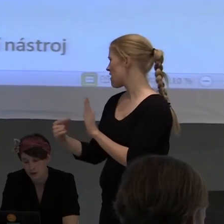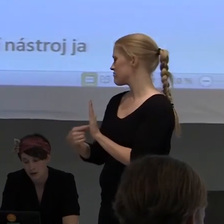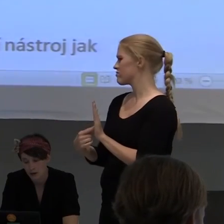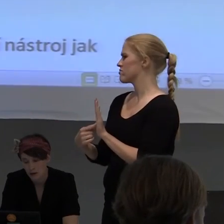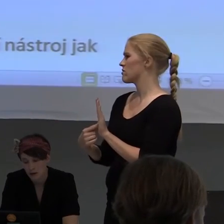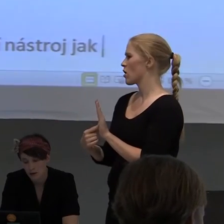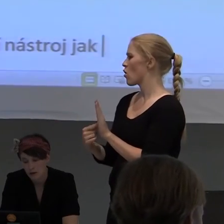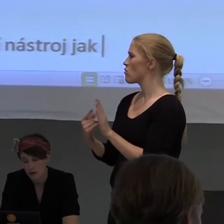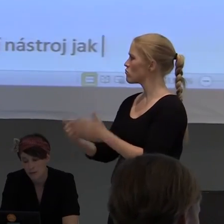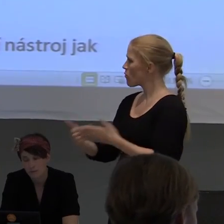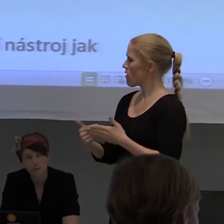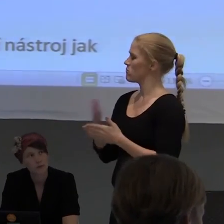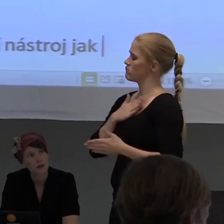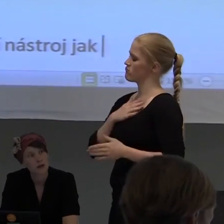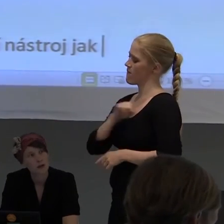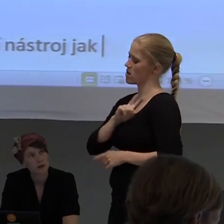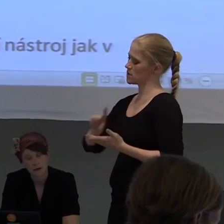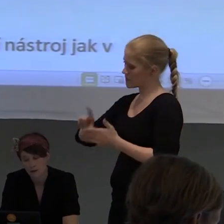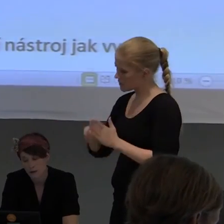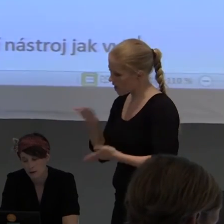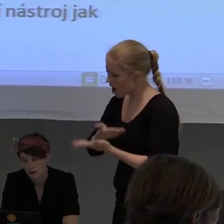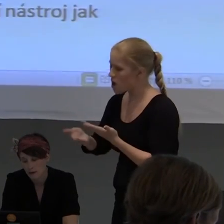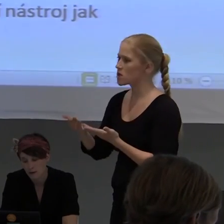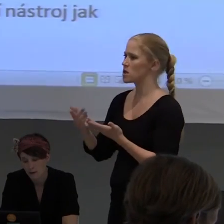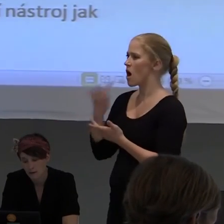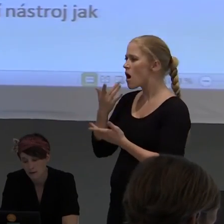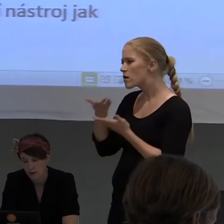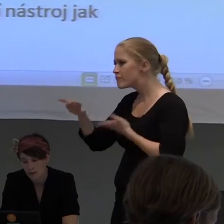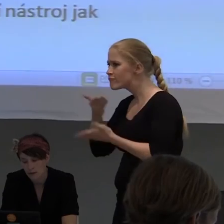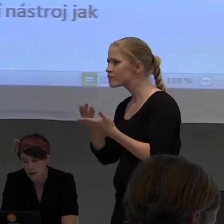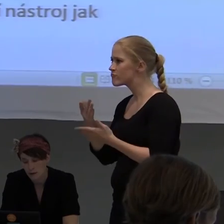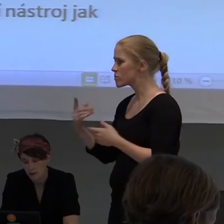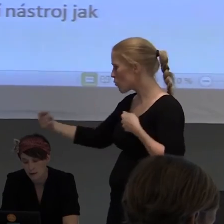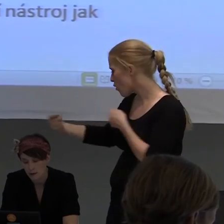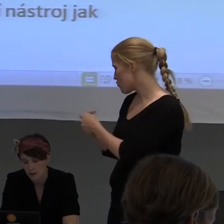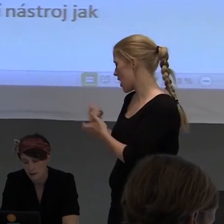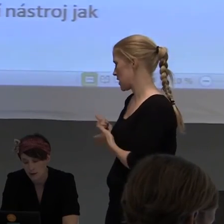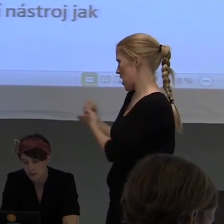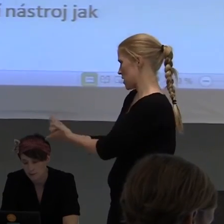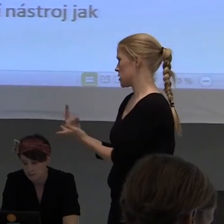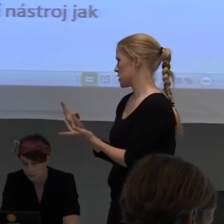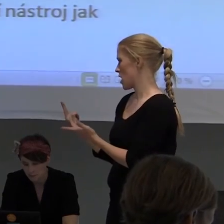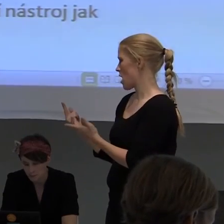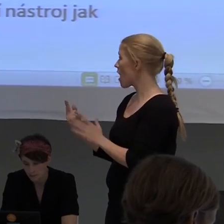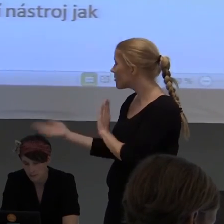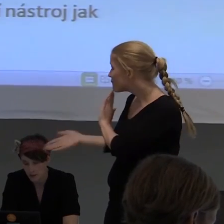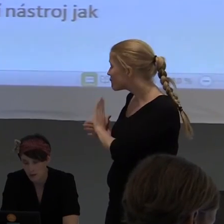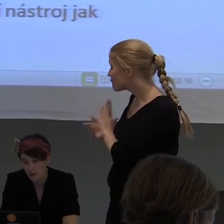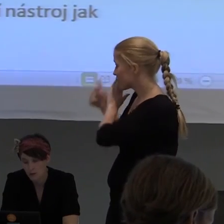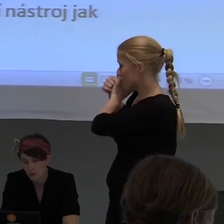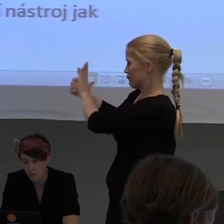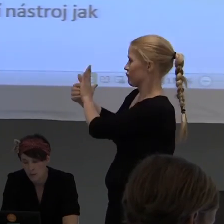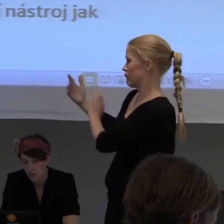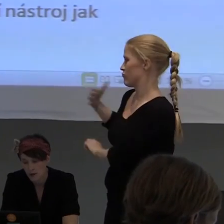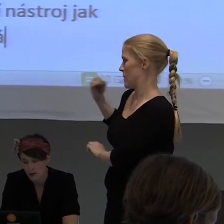aktuální a to, co souvisí se spoluprací s těmi asistenty, je velice, velice přínosné. A je to jeden z takových těch legislativních rámců,